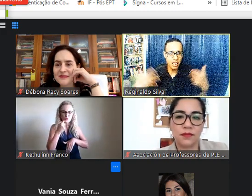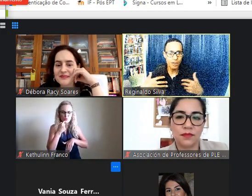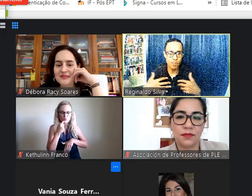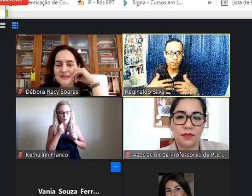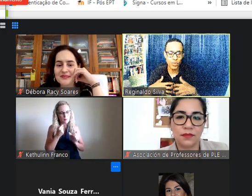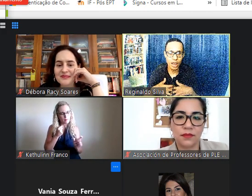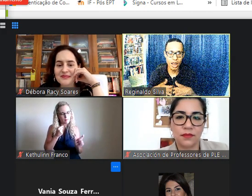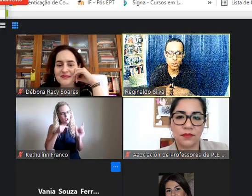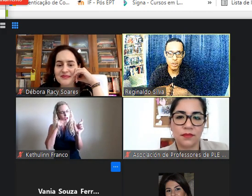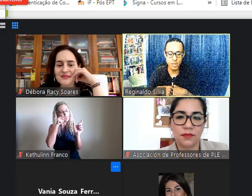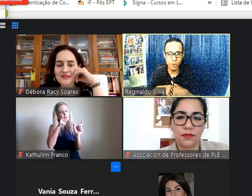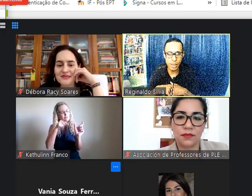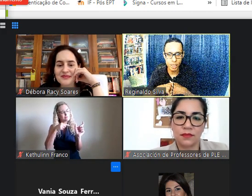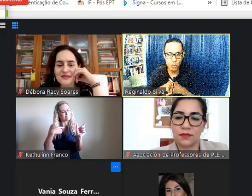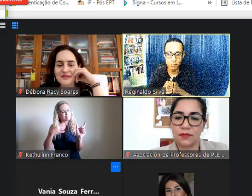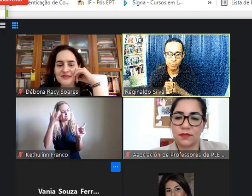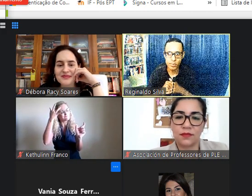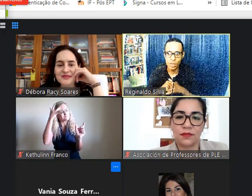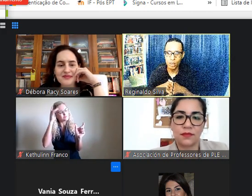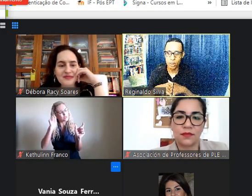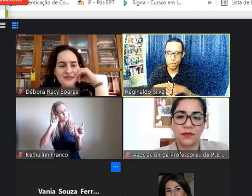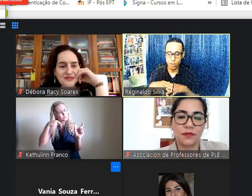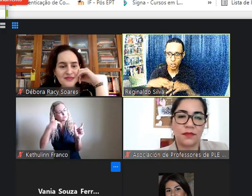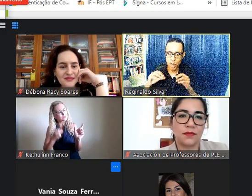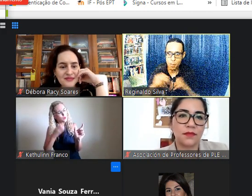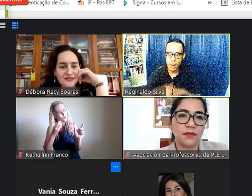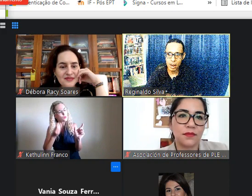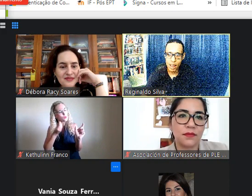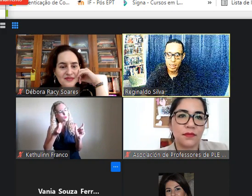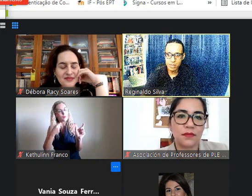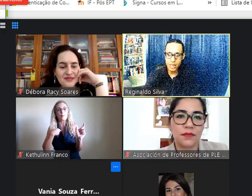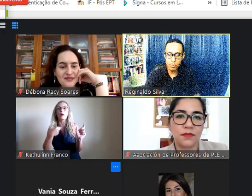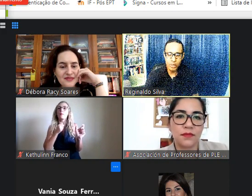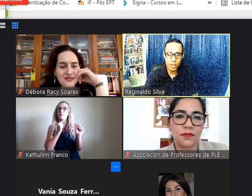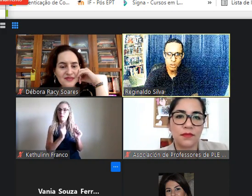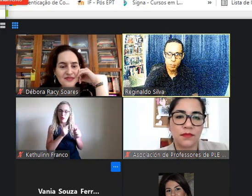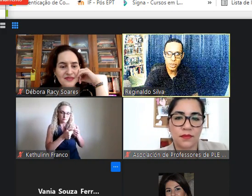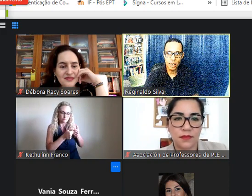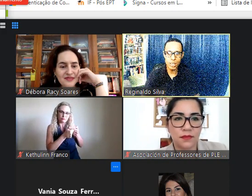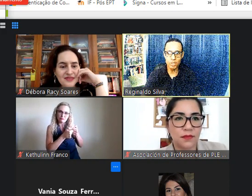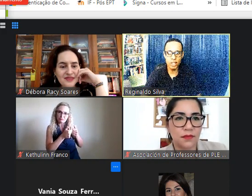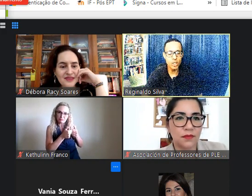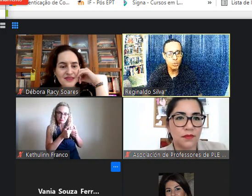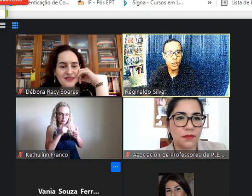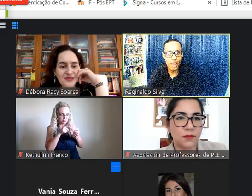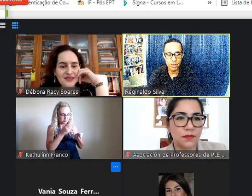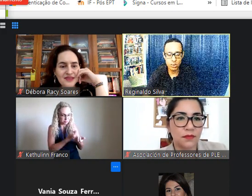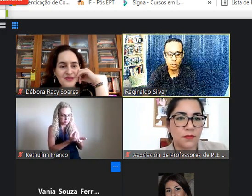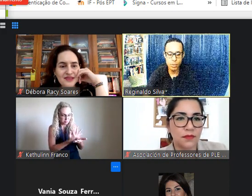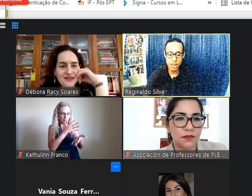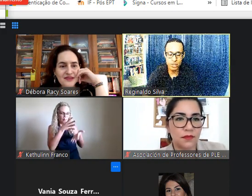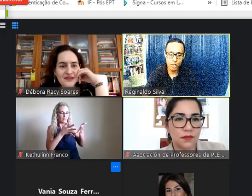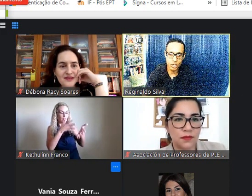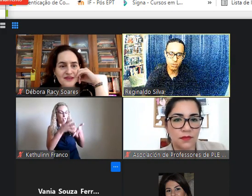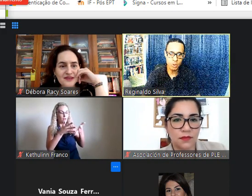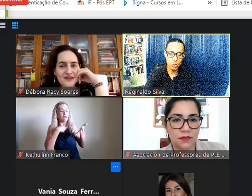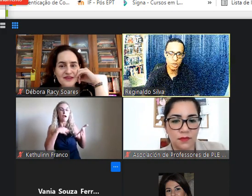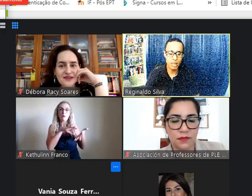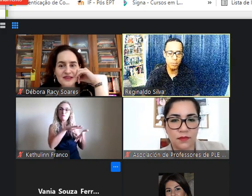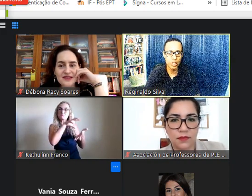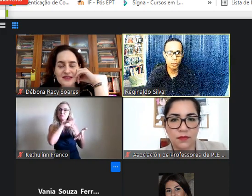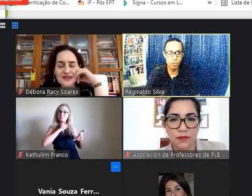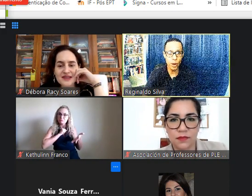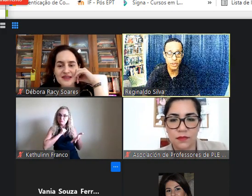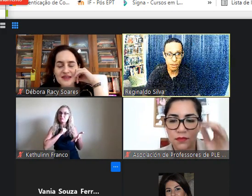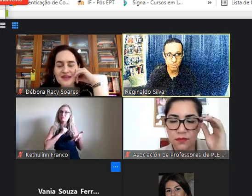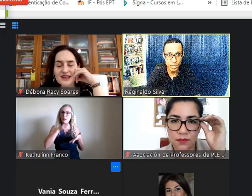aprender a sua segunda língua. Só para exemplo, né, dos aplicativos, em 2010 no Brasil nós tivemos o